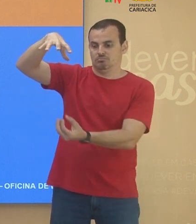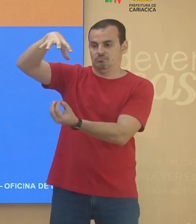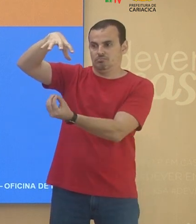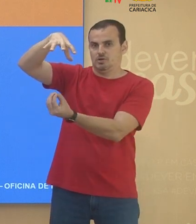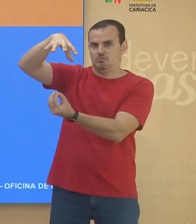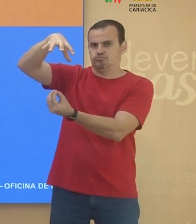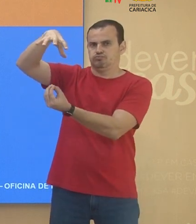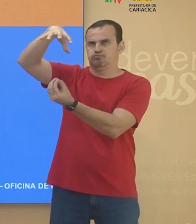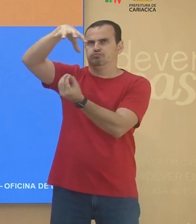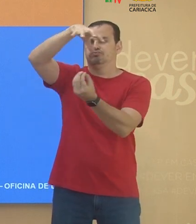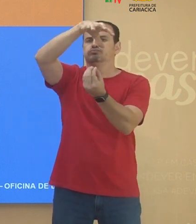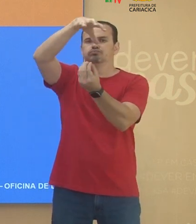Balão.